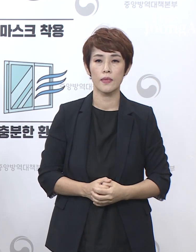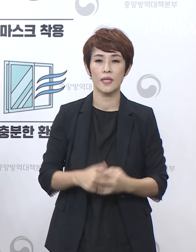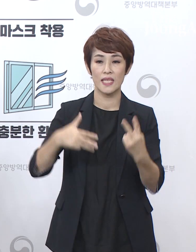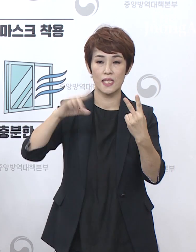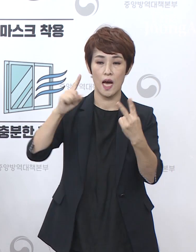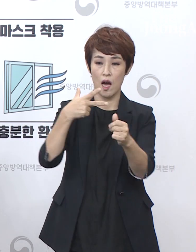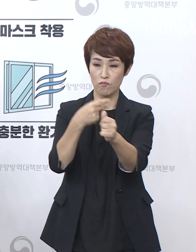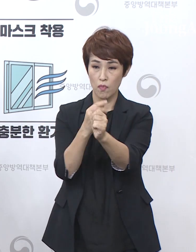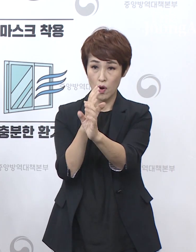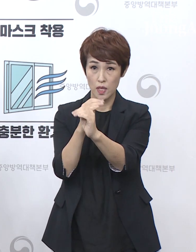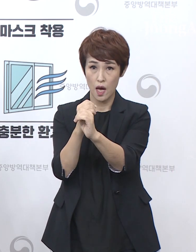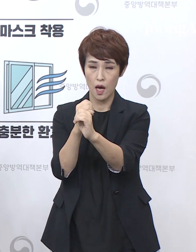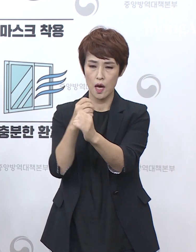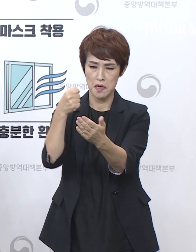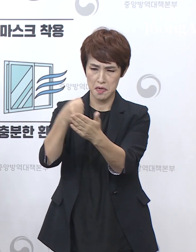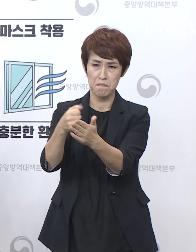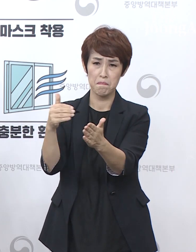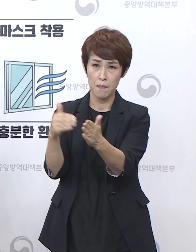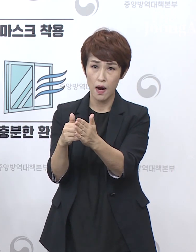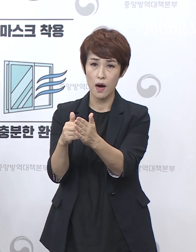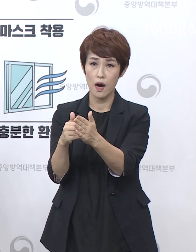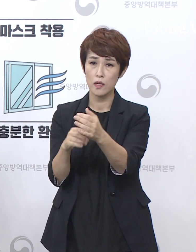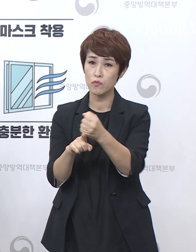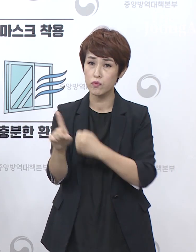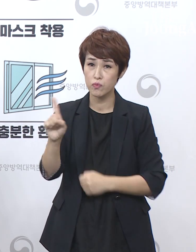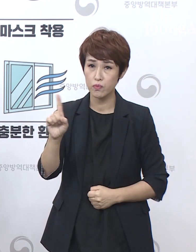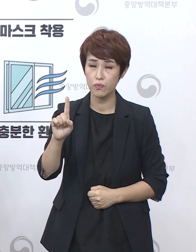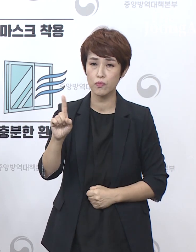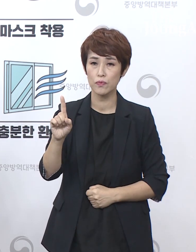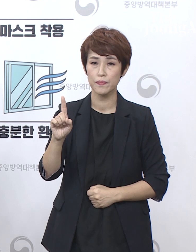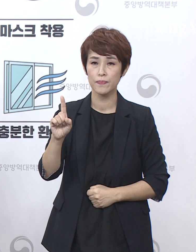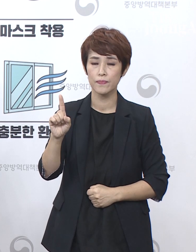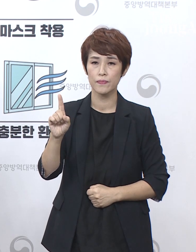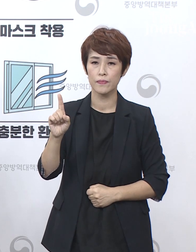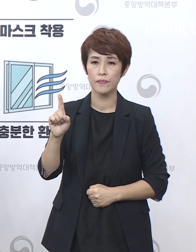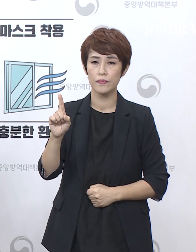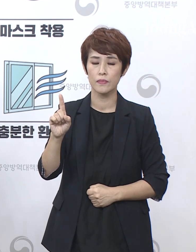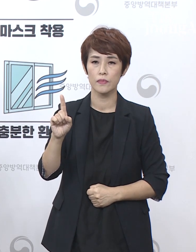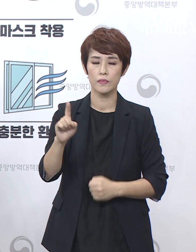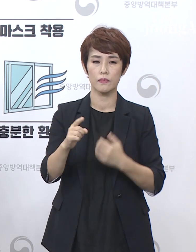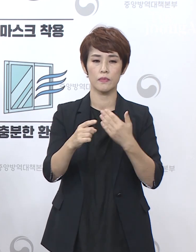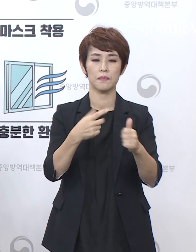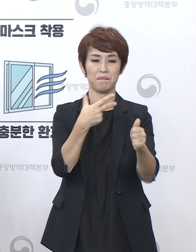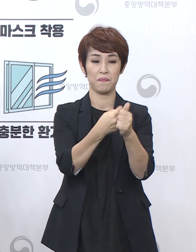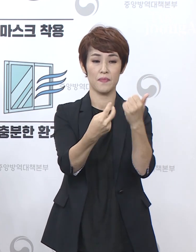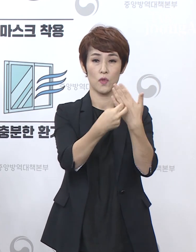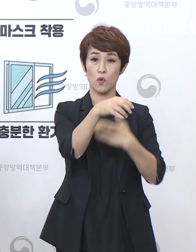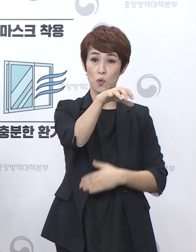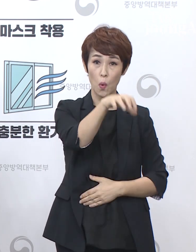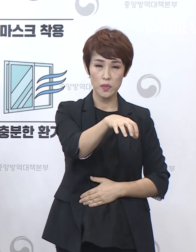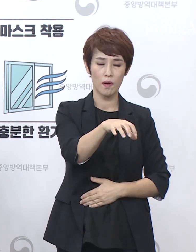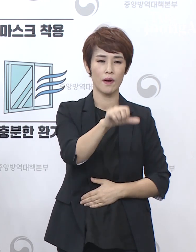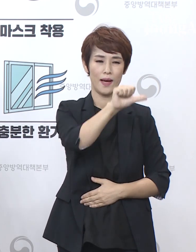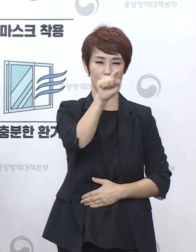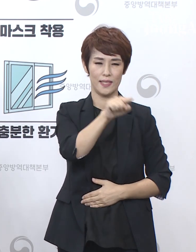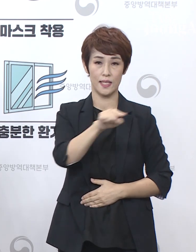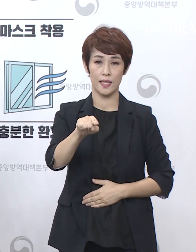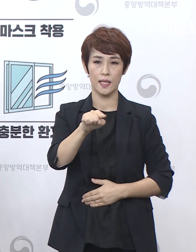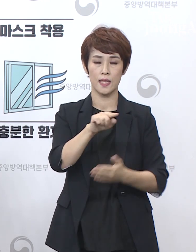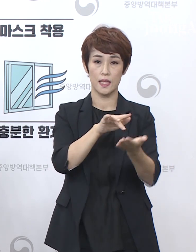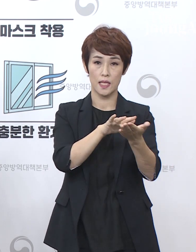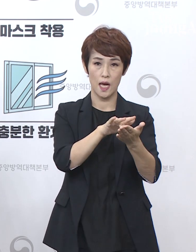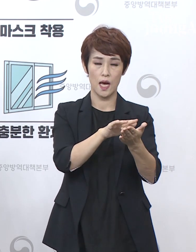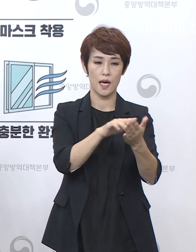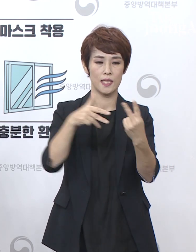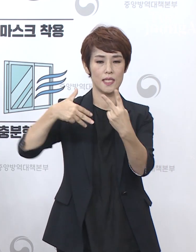2차 예방접종 기간이 그렇게 설정되게 되는 그 원인은 현재 위탁의료기관에서 기존의 아스트라제네카 백신